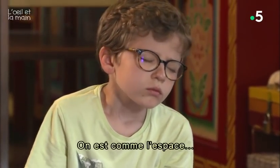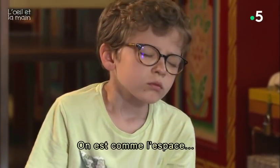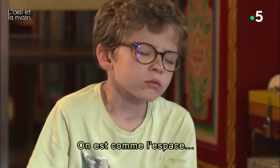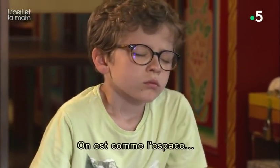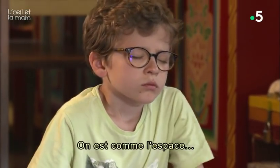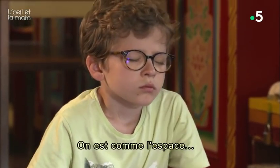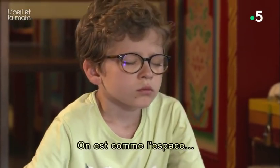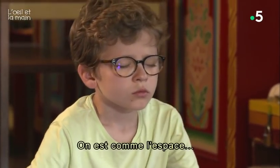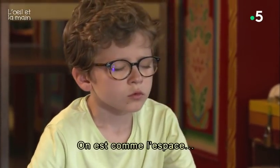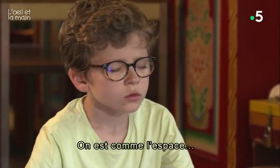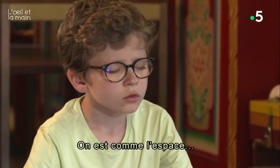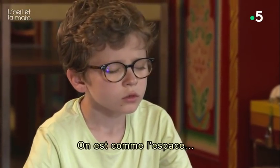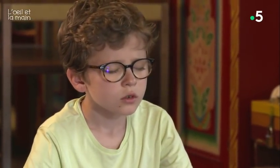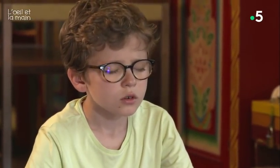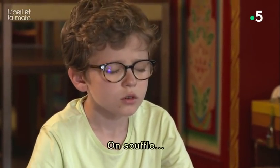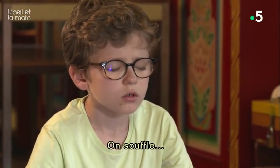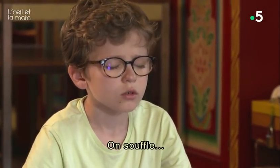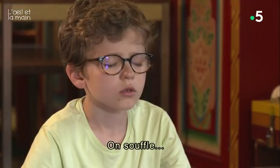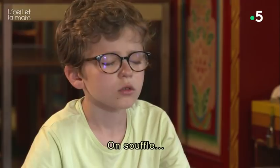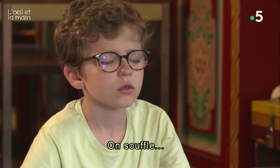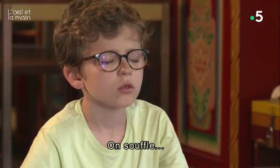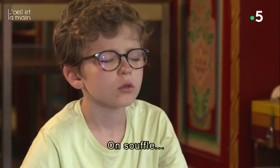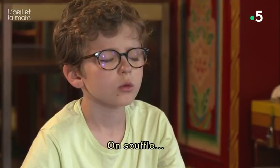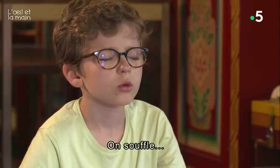On est comme l'espace. On souffle.